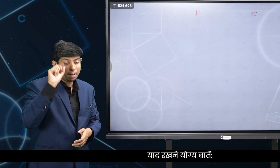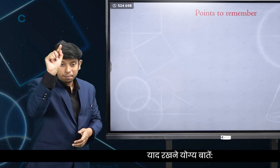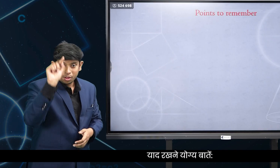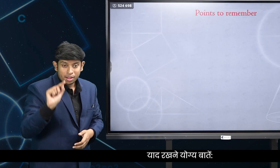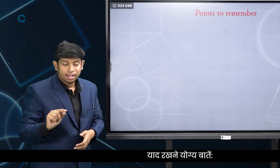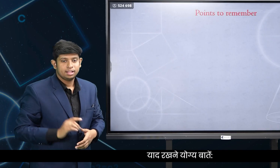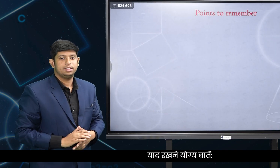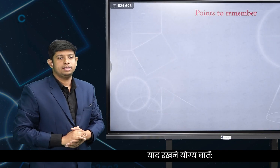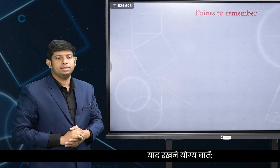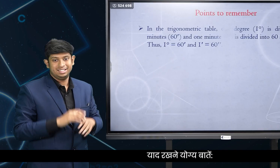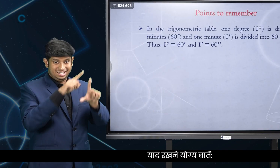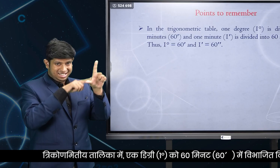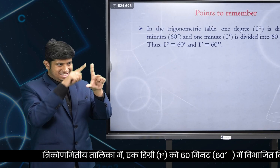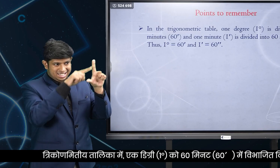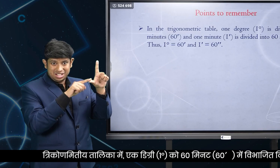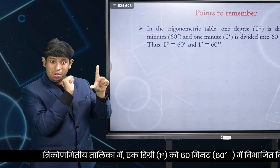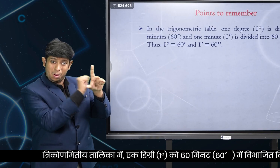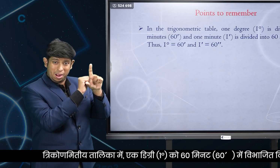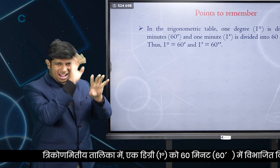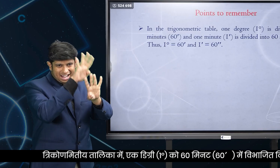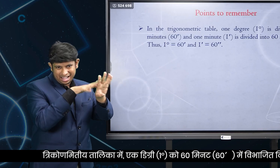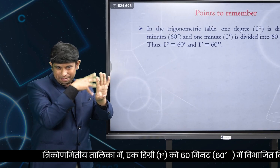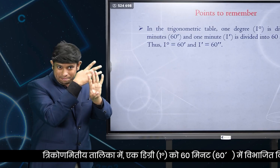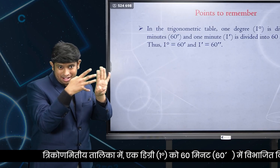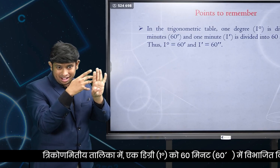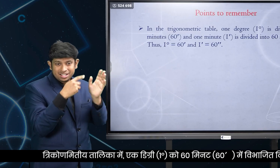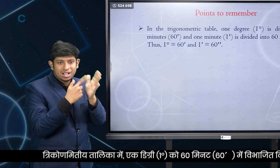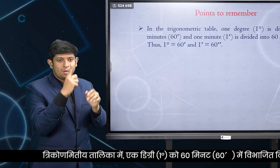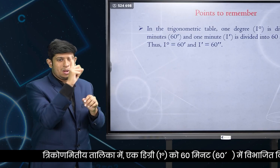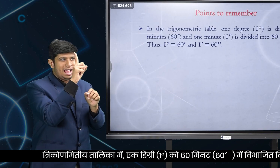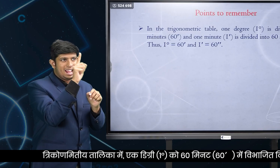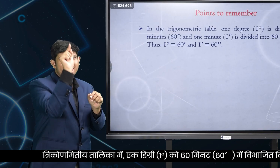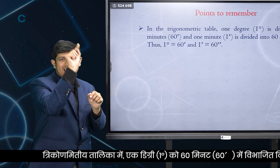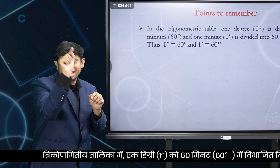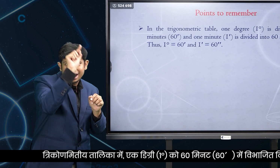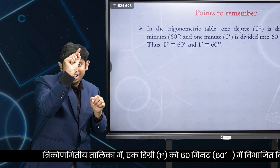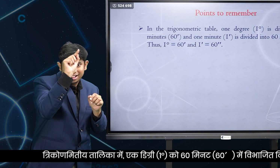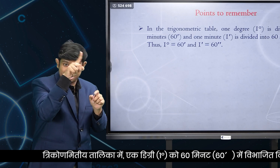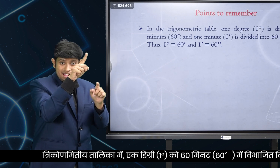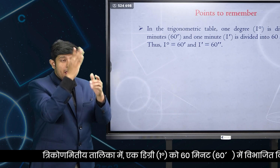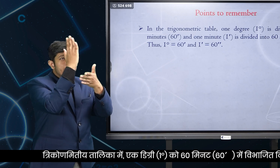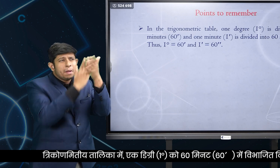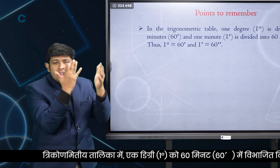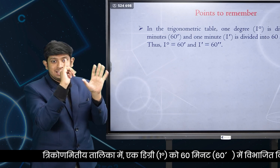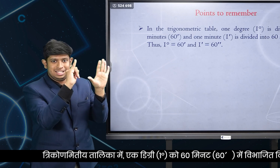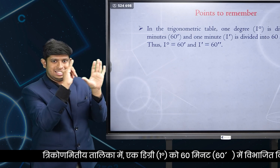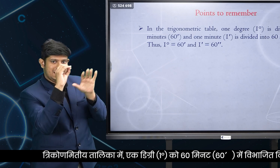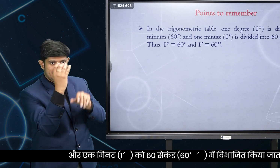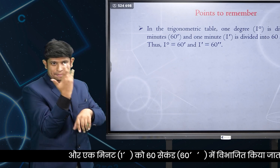याद रखने योग्य बातें. त्रिकोणमितीय तालिका में 1 डिग्री को 6 मिनट में विभाजित किया जाता है और